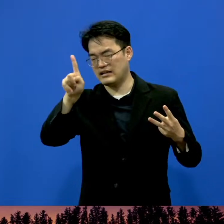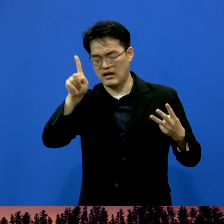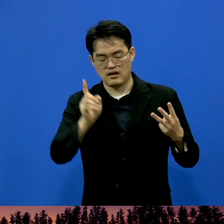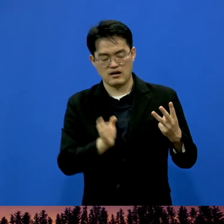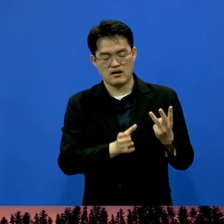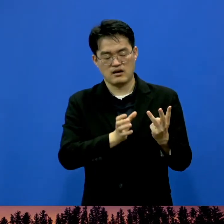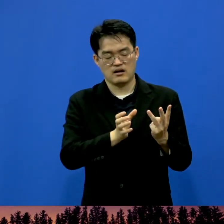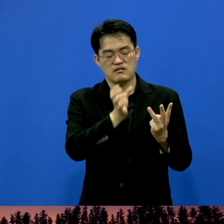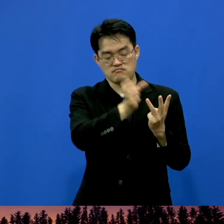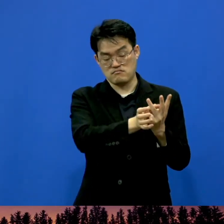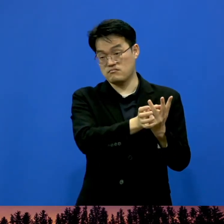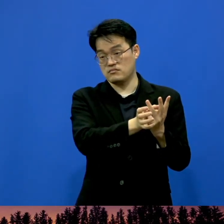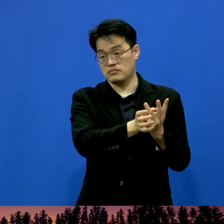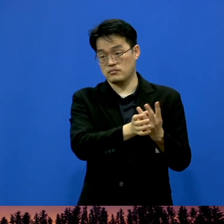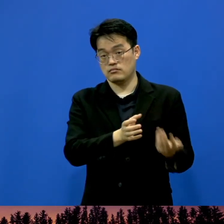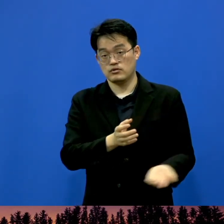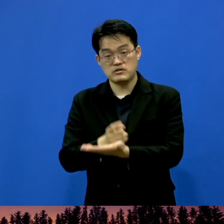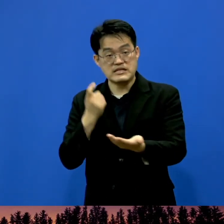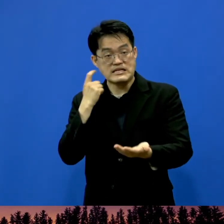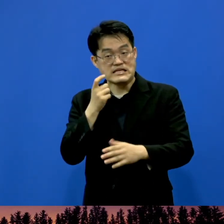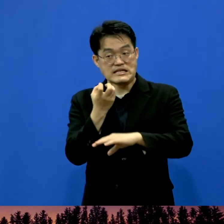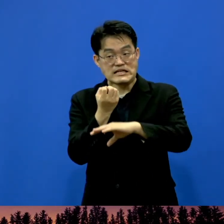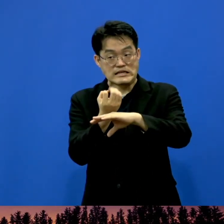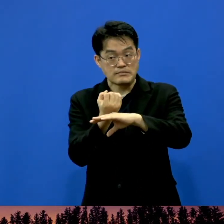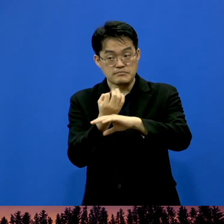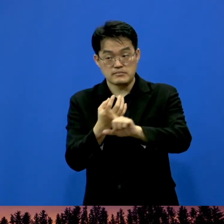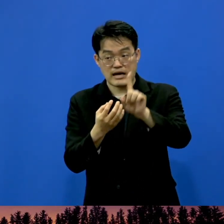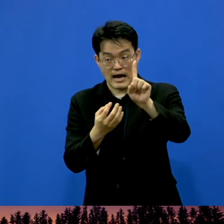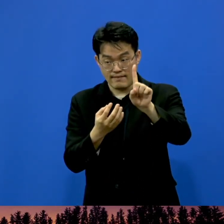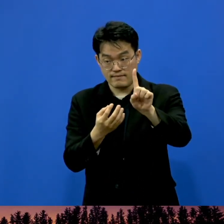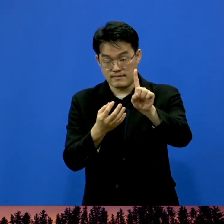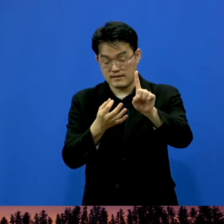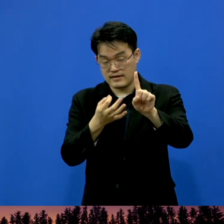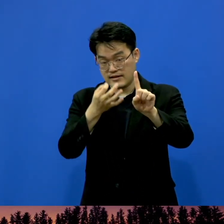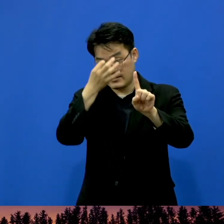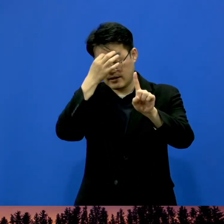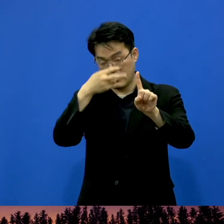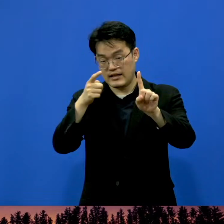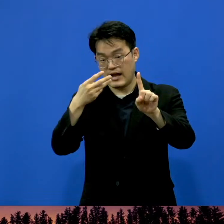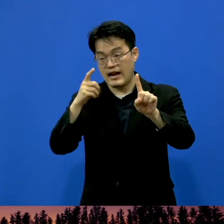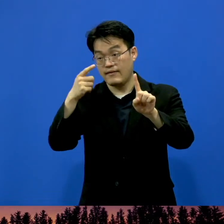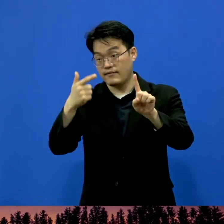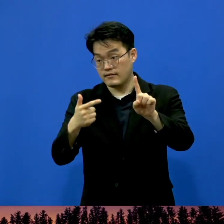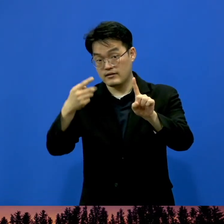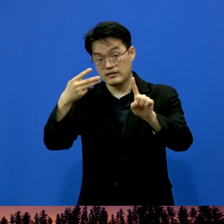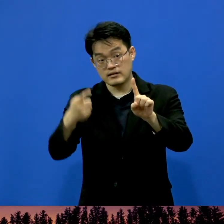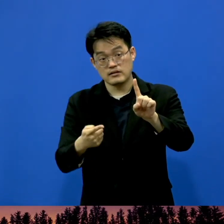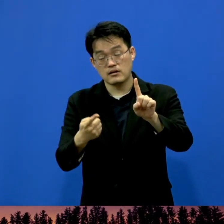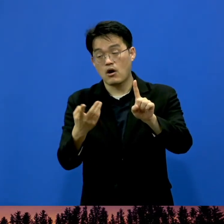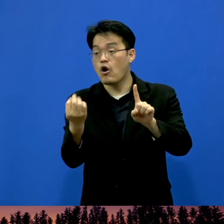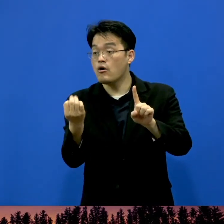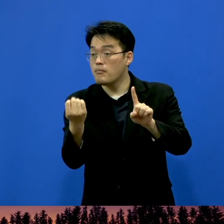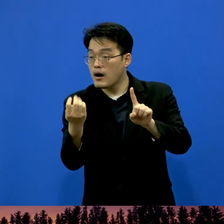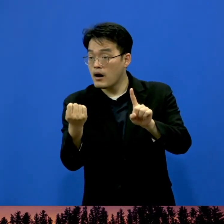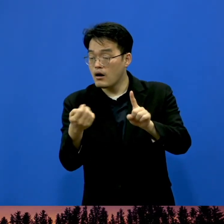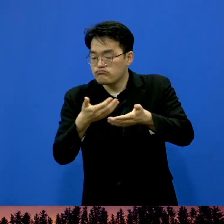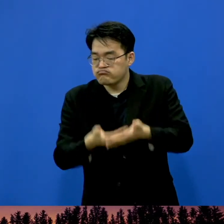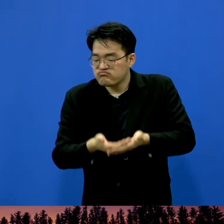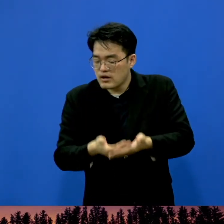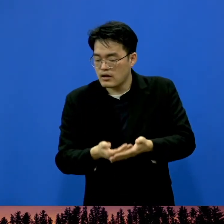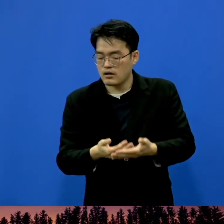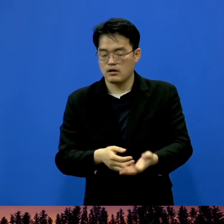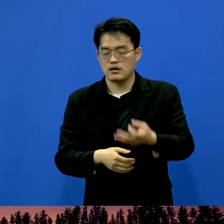그러니까 이 금 한 달란트가 굉장한 거예요. 내가 보니까 한 달란트가 약 13.5kg라는